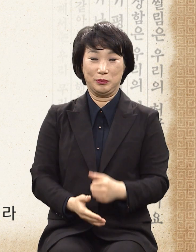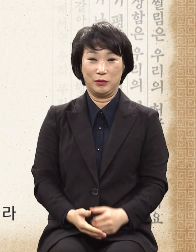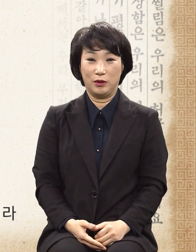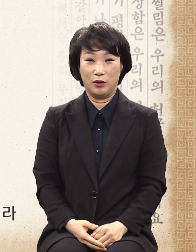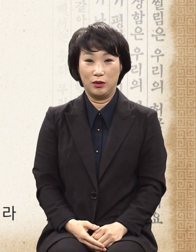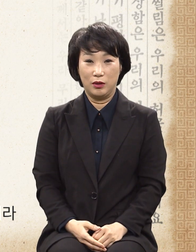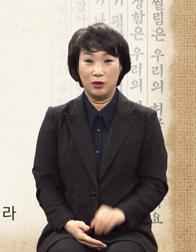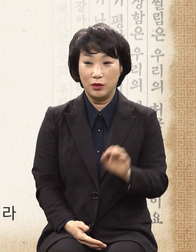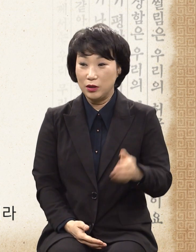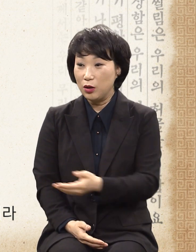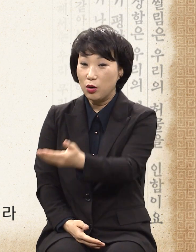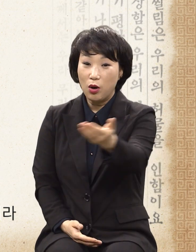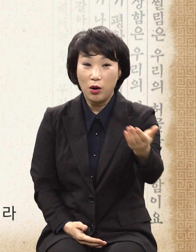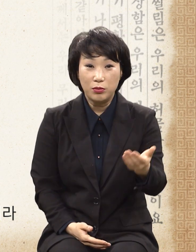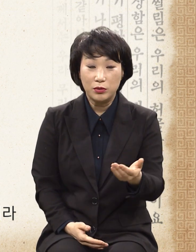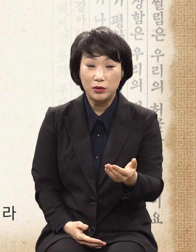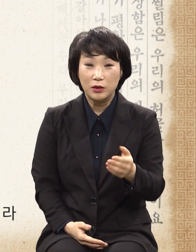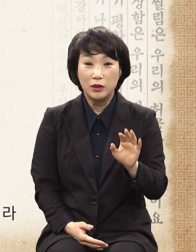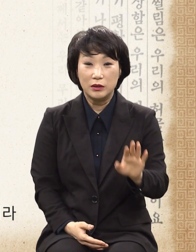근데